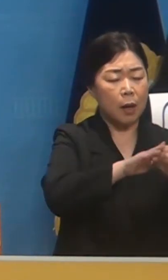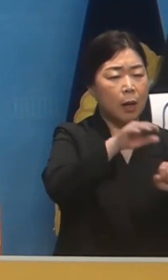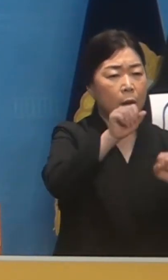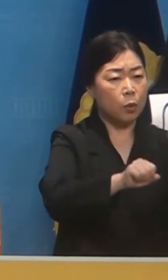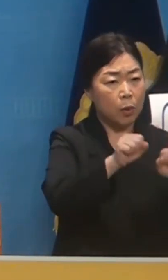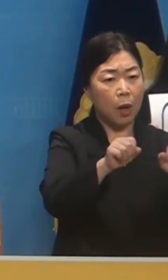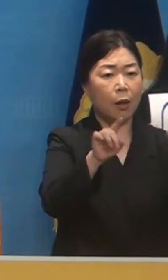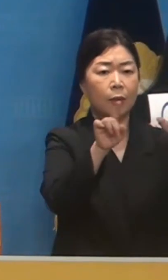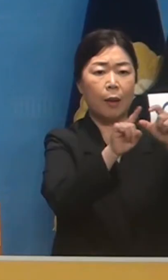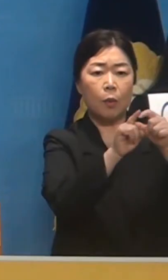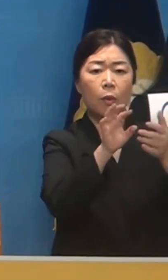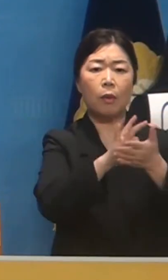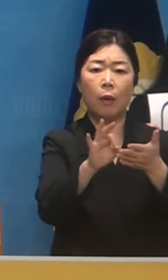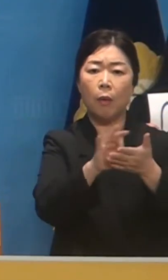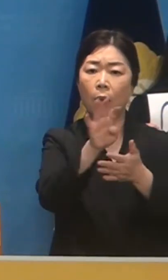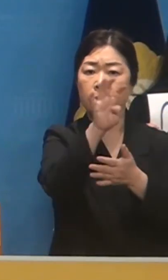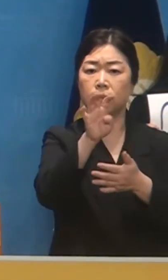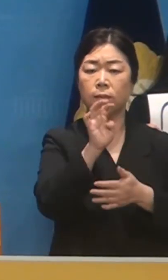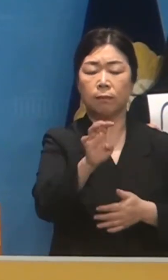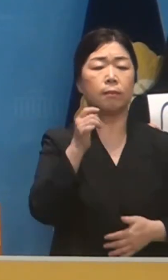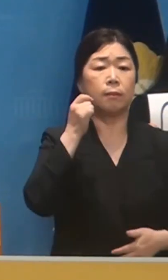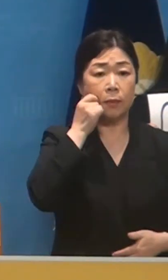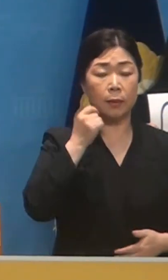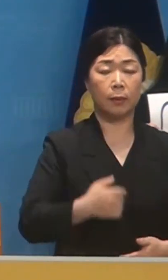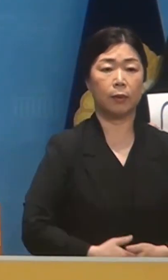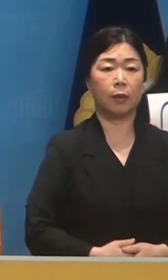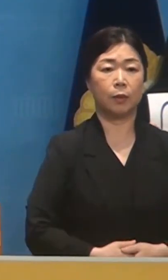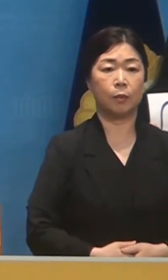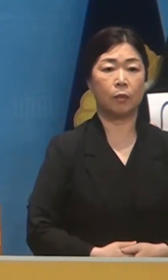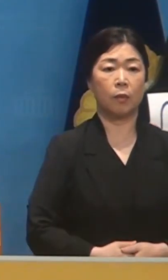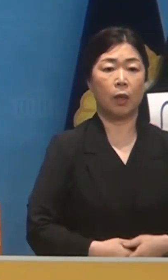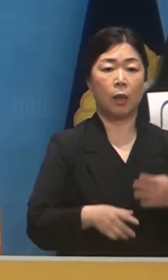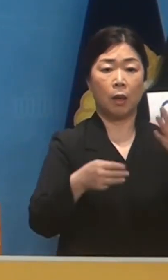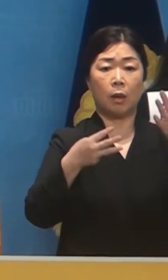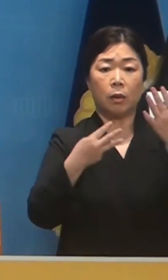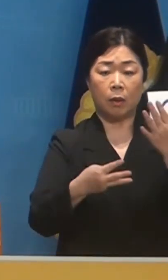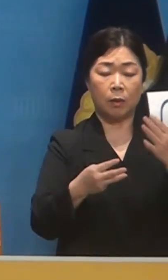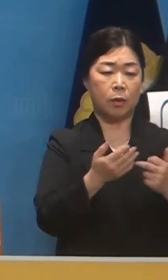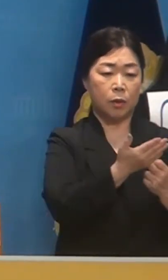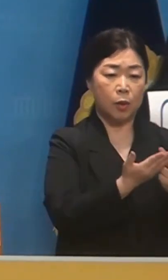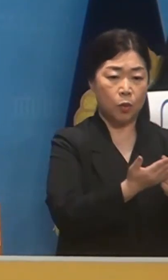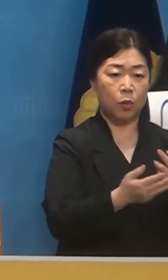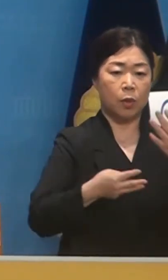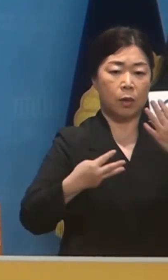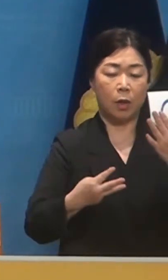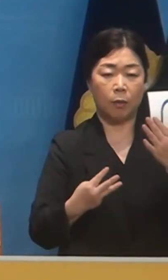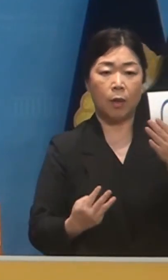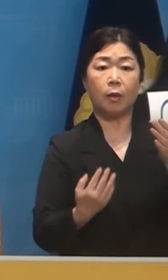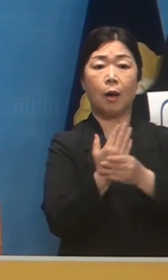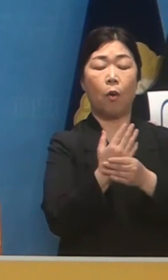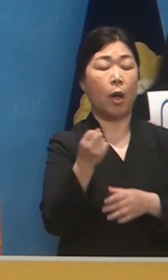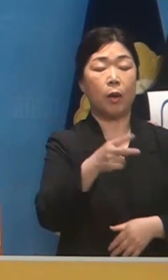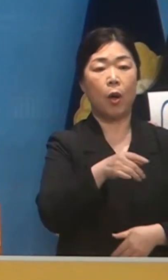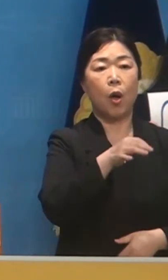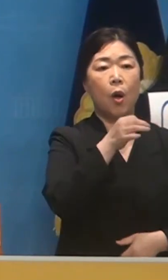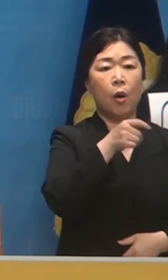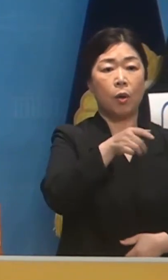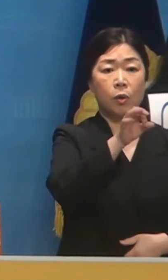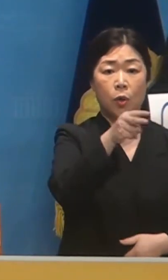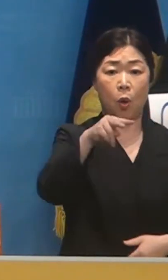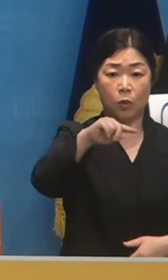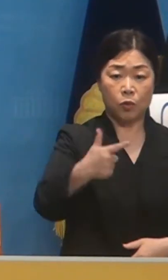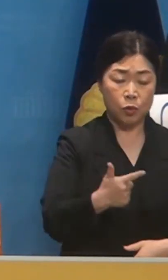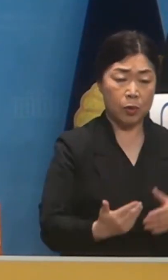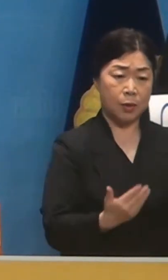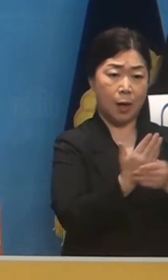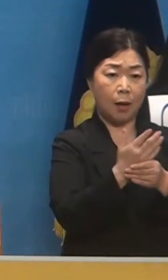어떤 단어를 쓸지 모르겠습니다. 4.3 사건의 사진을 설명하면서 여순 반란 사건의 사진을